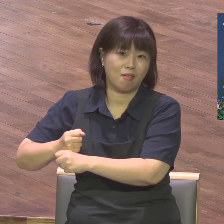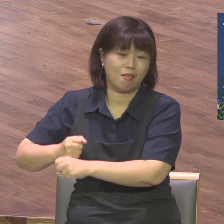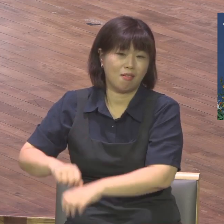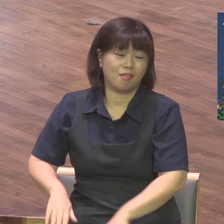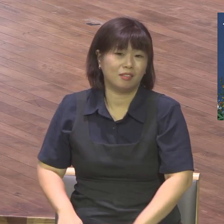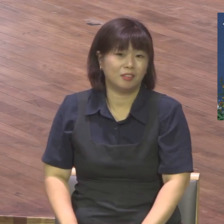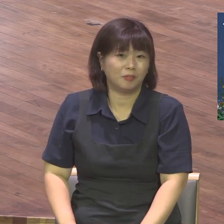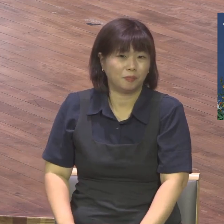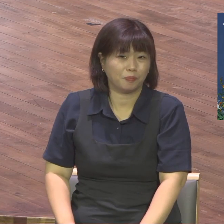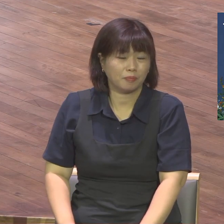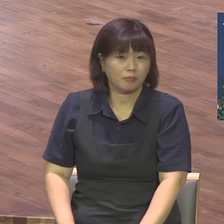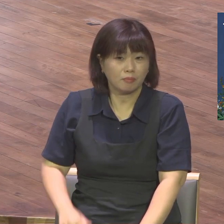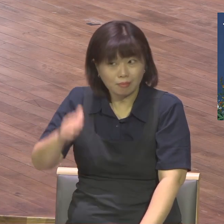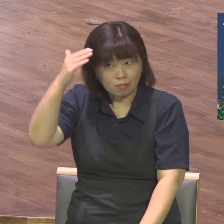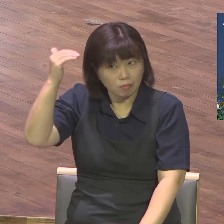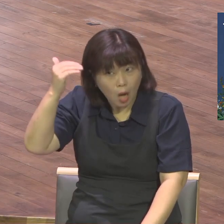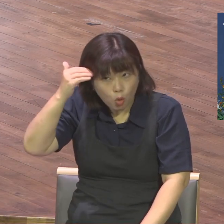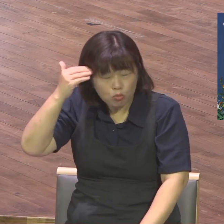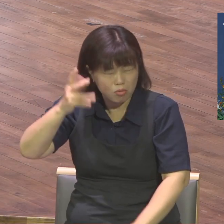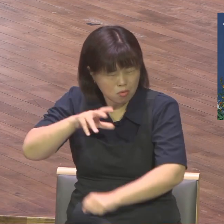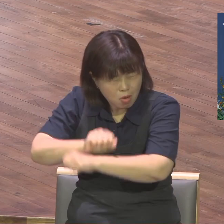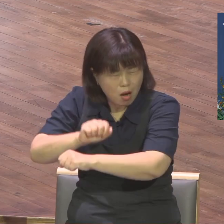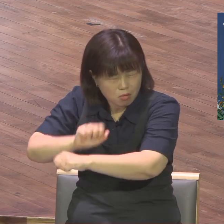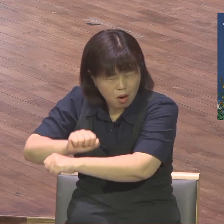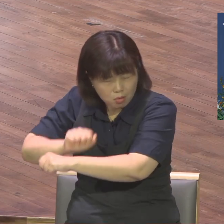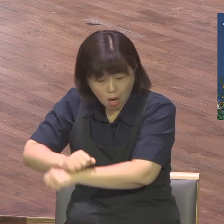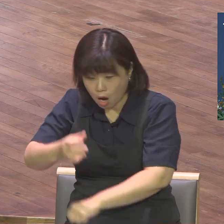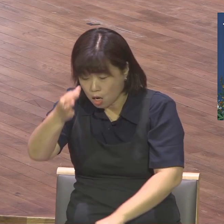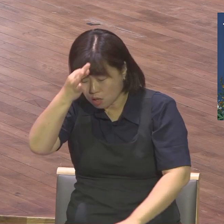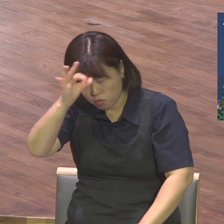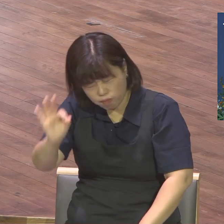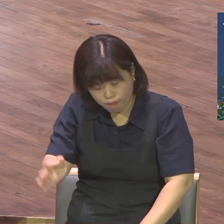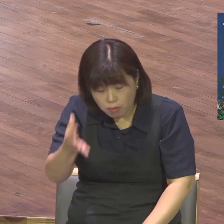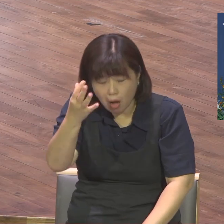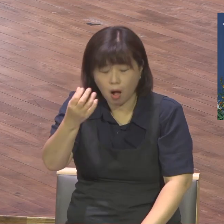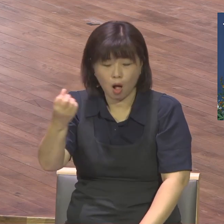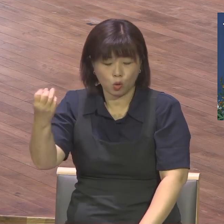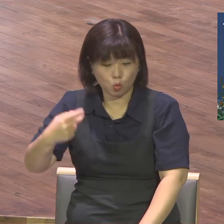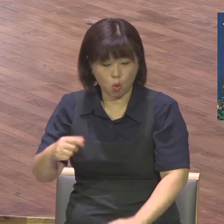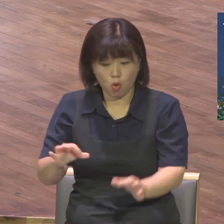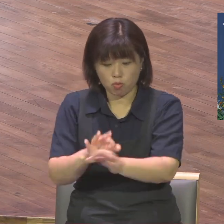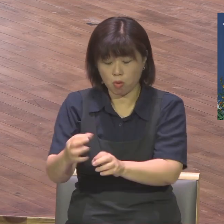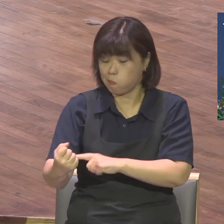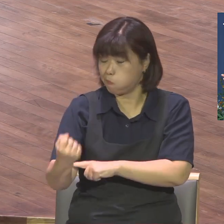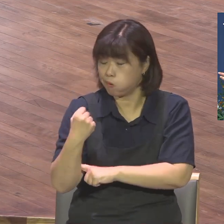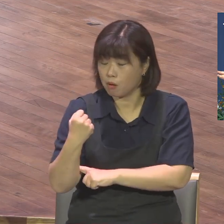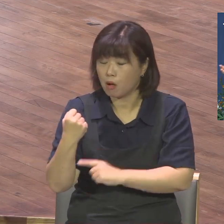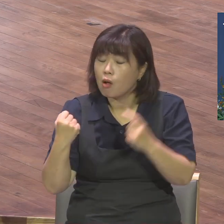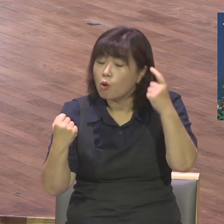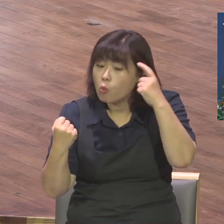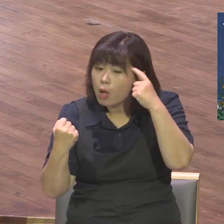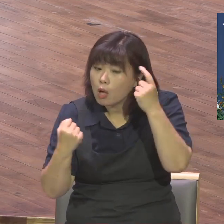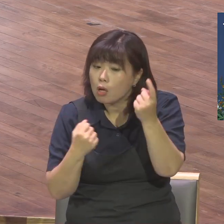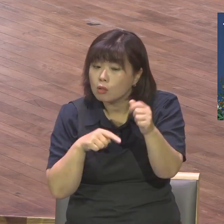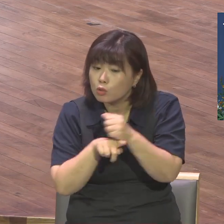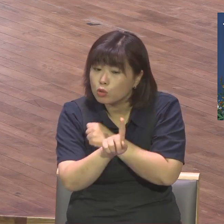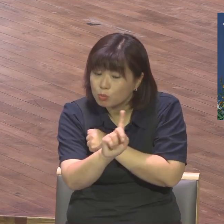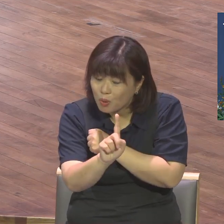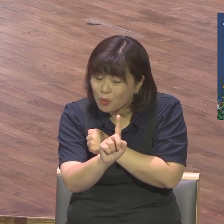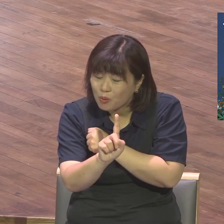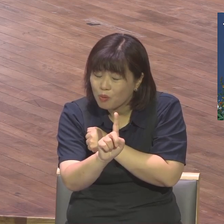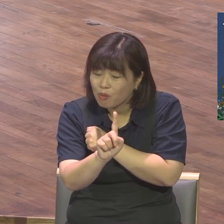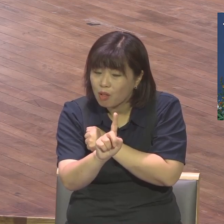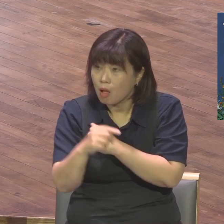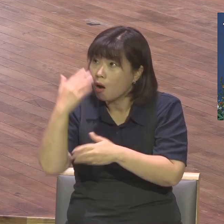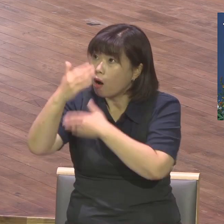여러분처럼 나라를 위해서 기도하는 하나님의 백성들이 남은 자가 있기 때문에 그런 거예요. 뭘 보고 하나님 이 나라를